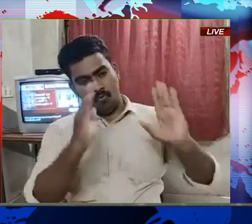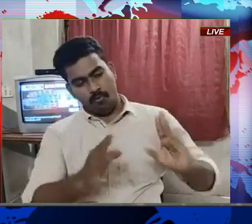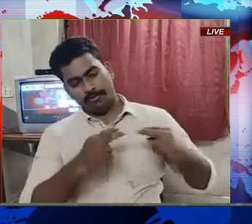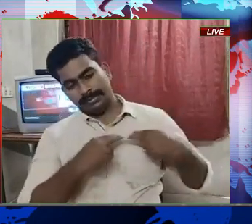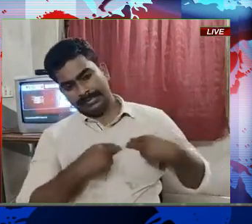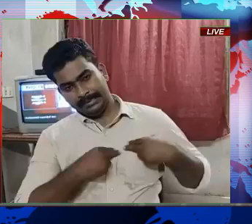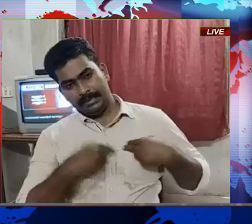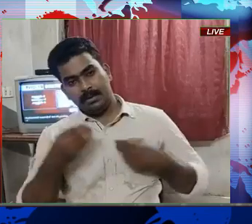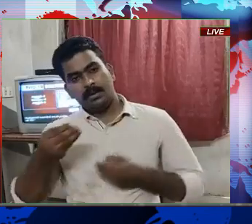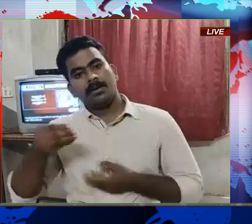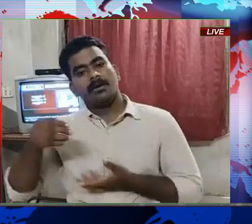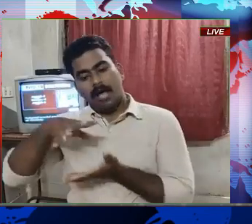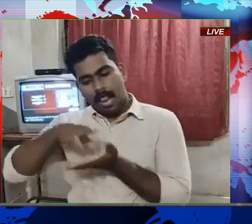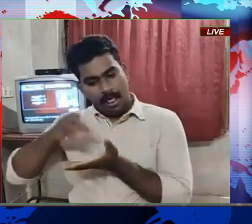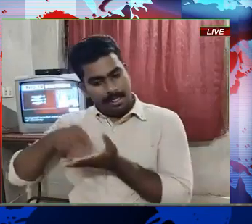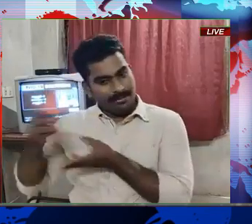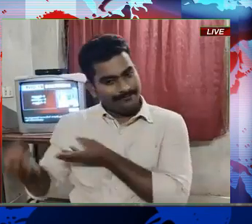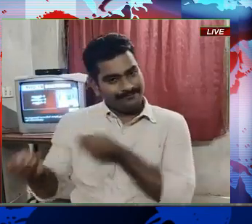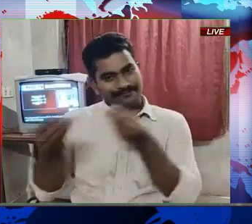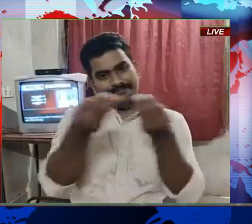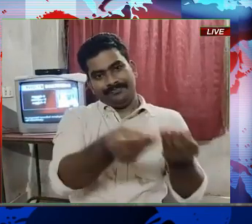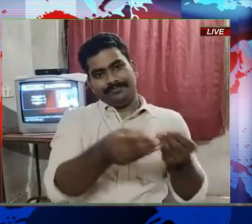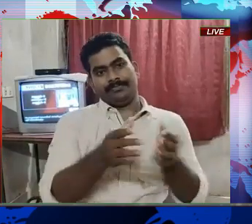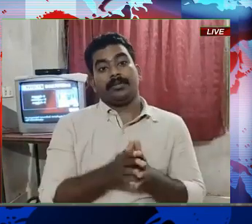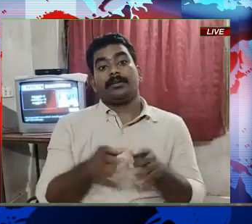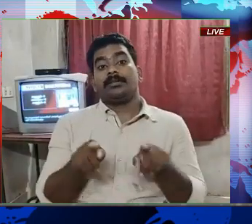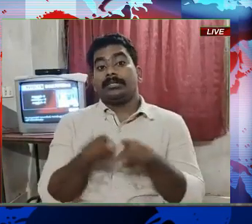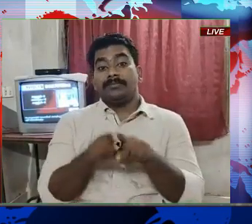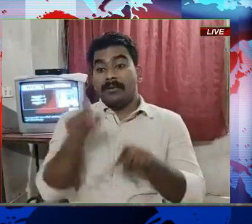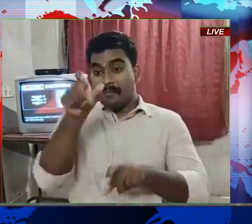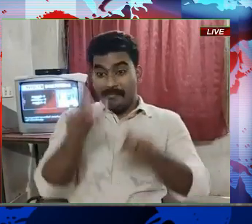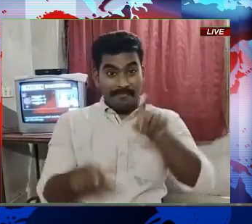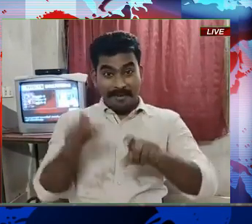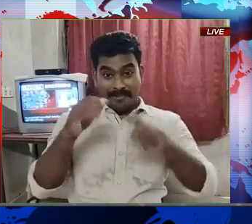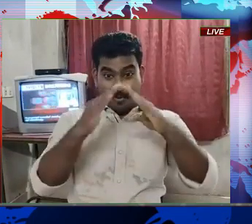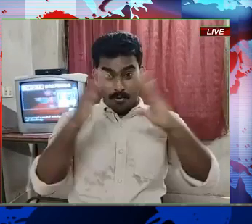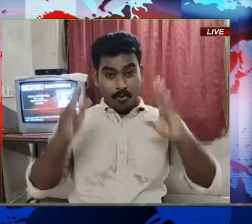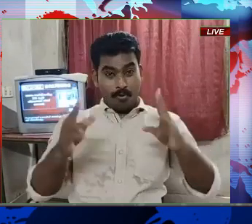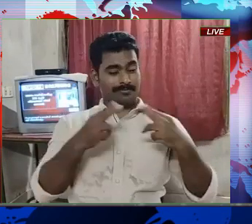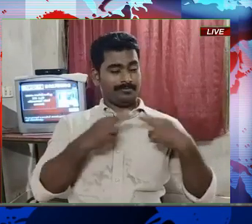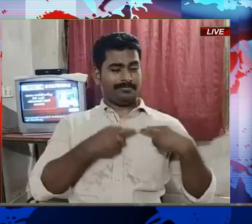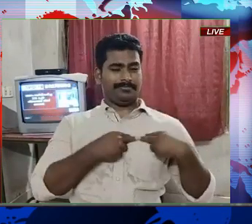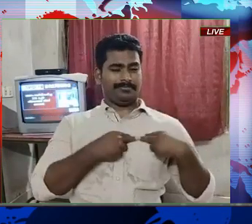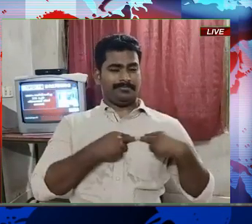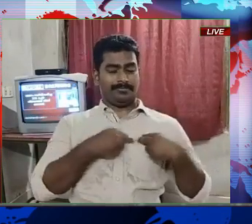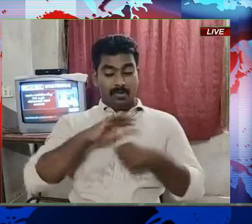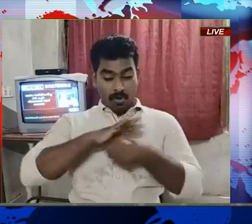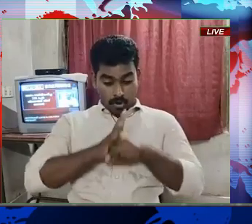ഇന്ന് 14.5 ലക്ഷത്തോളം പേർക്ക് റേഷൻ വിതരണം ചെയ്തു.